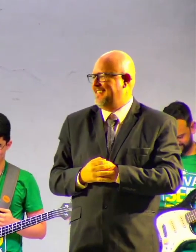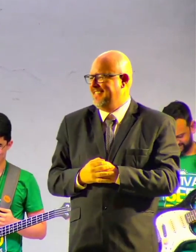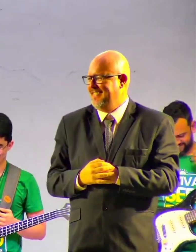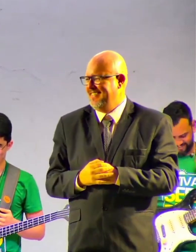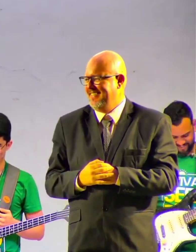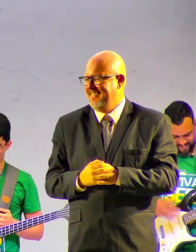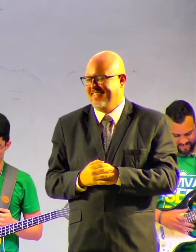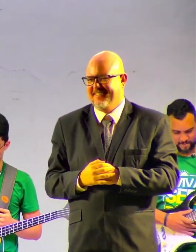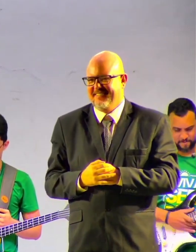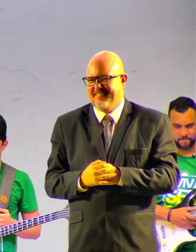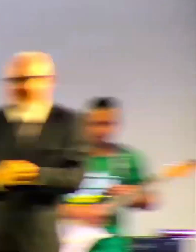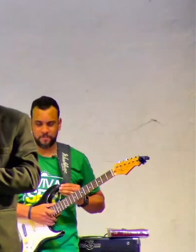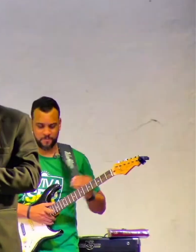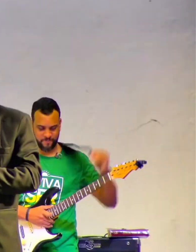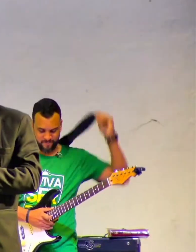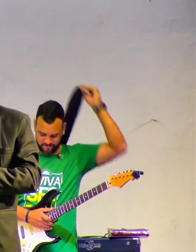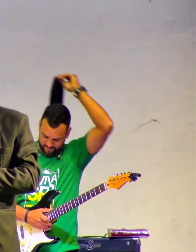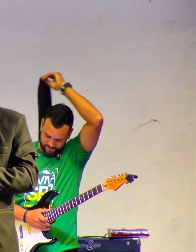Lopes.